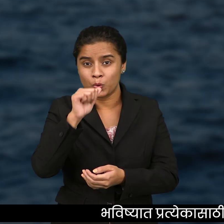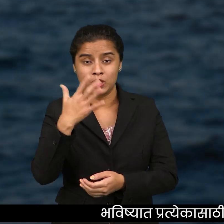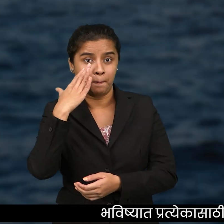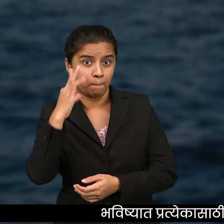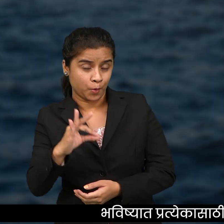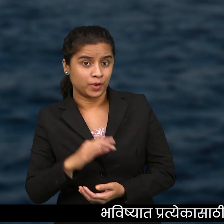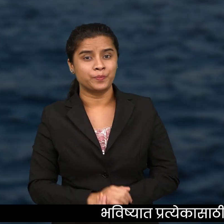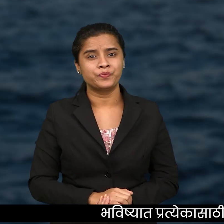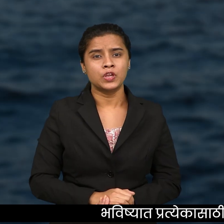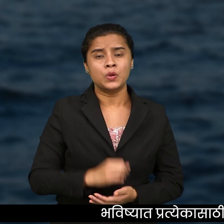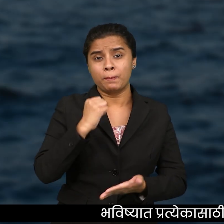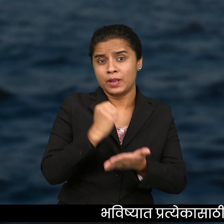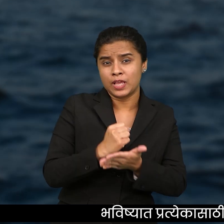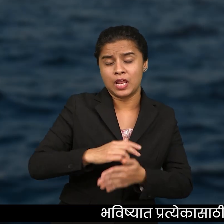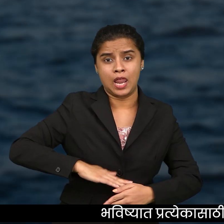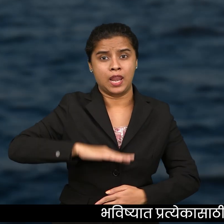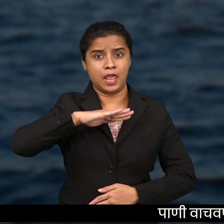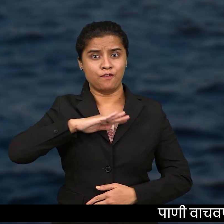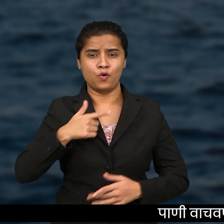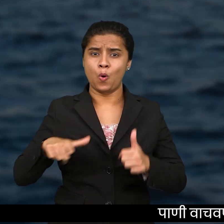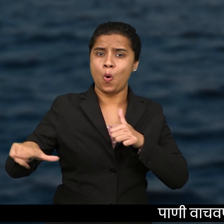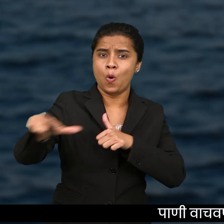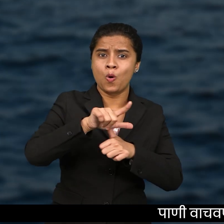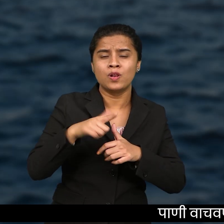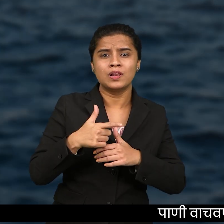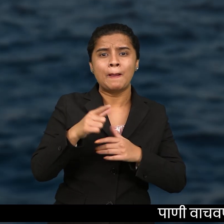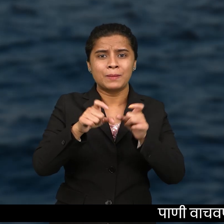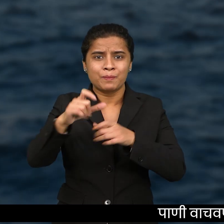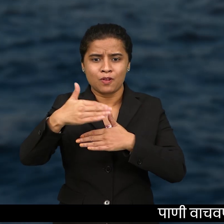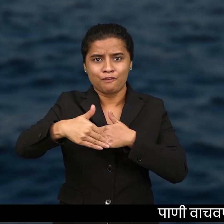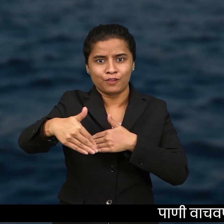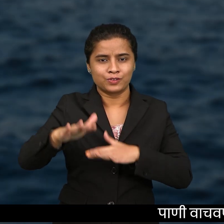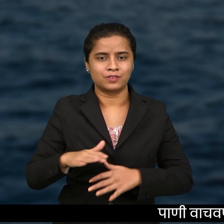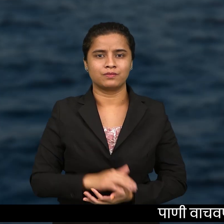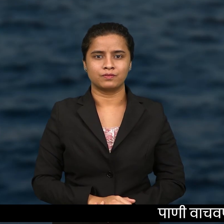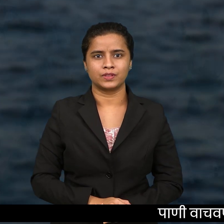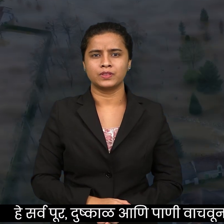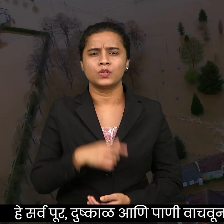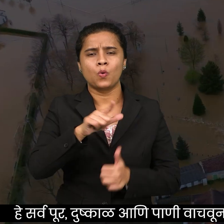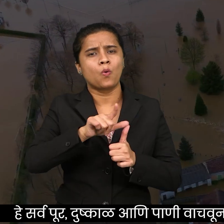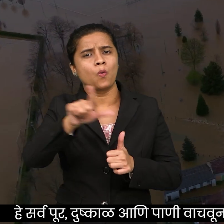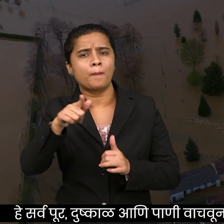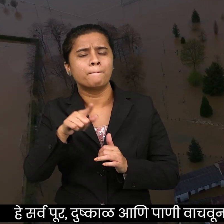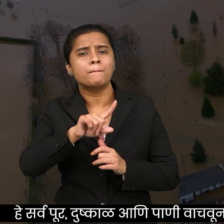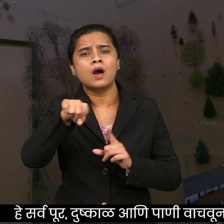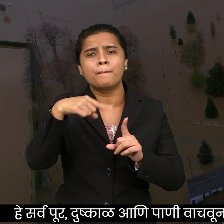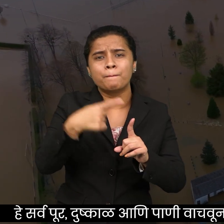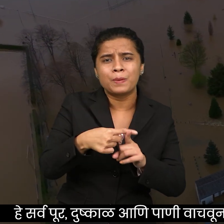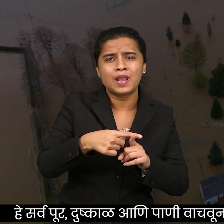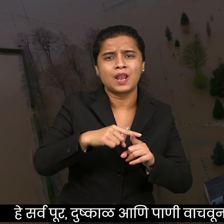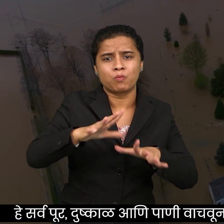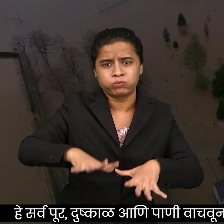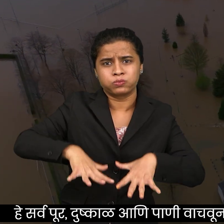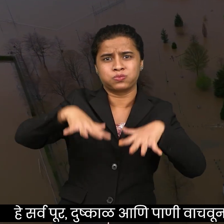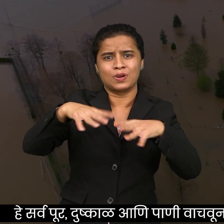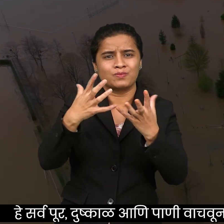प्रत्येकासाठी पुरेसे पाणी उपलब्ध व्हावे यासाठी पाणी वाचवणे अत्यंत महत्त्वाचे आहे. हे सर्व पूर, दुष्काळ